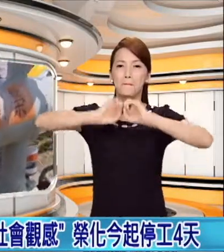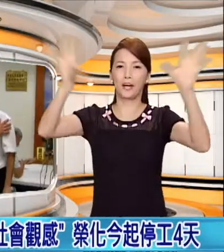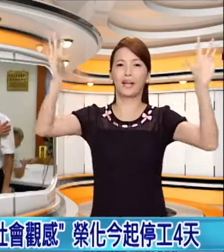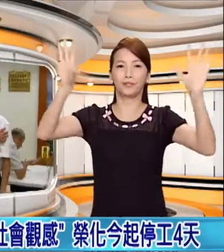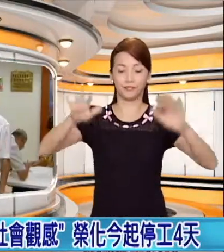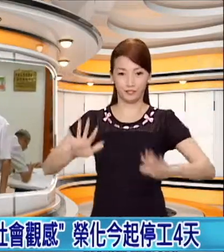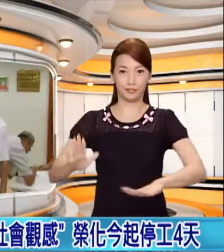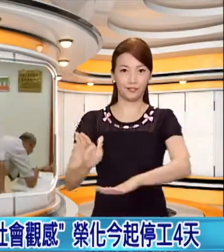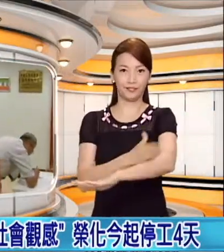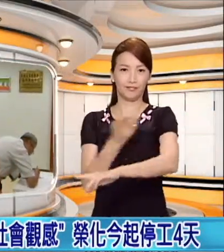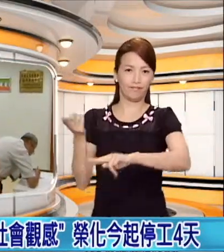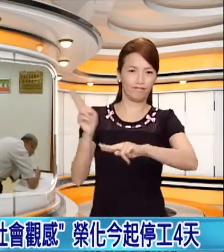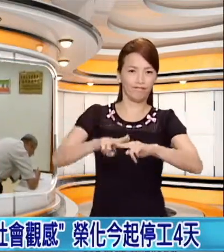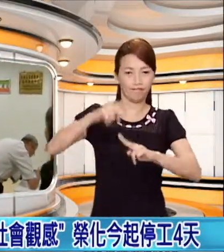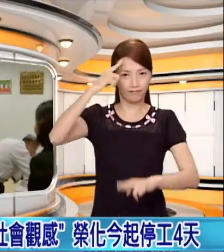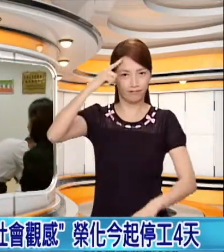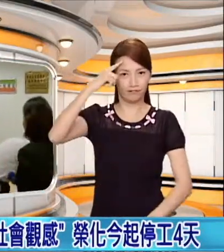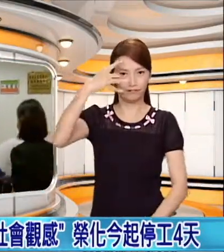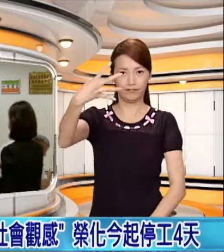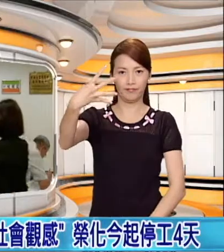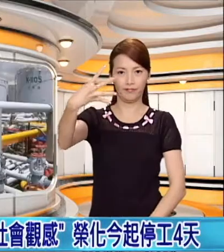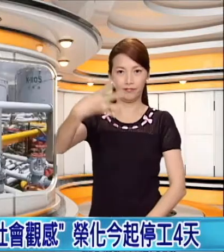起将要停工四天。